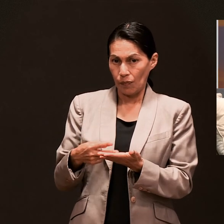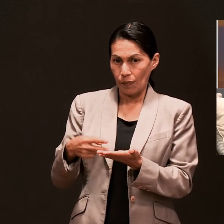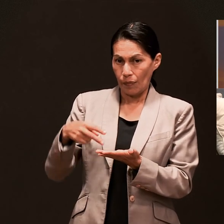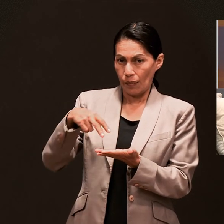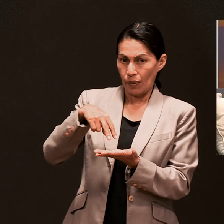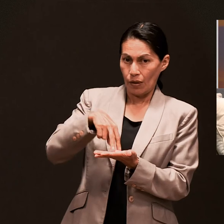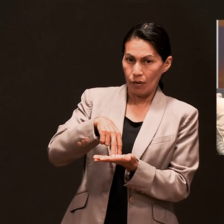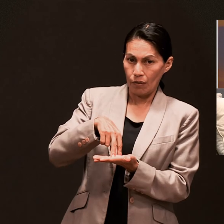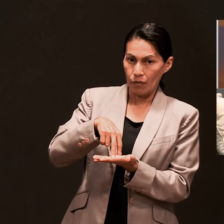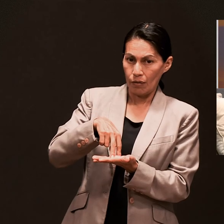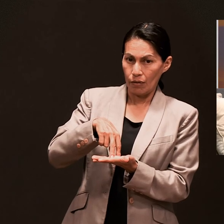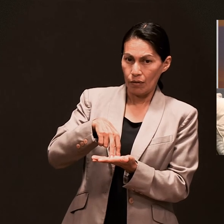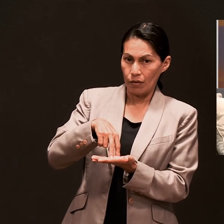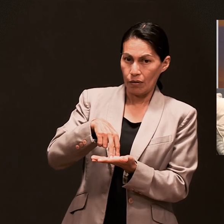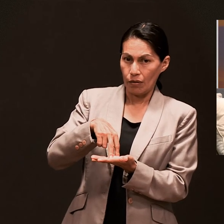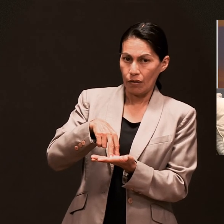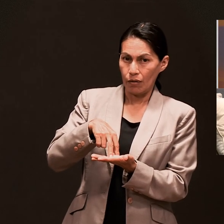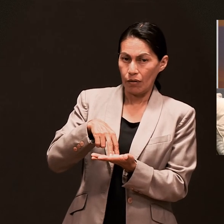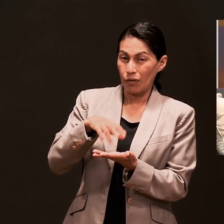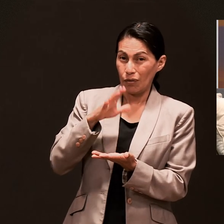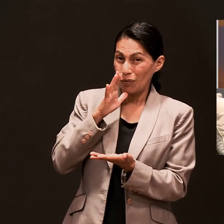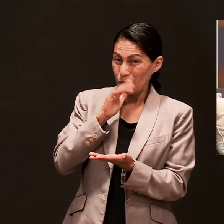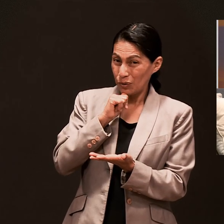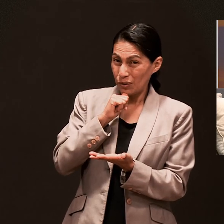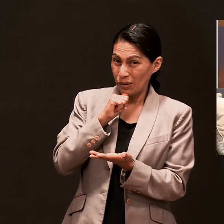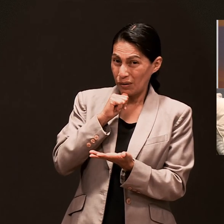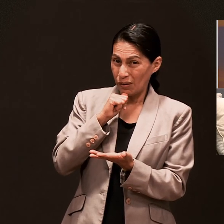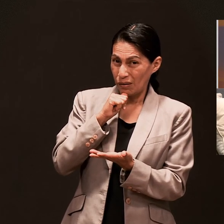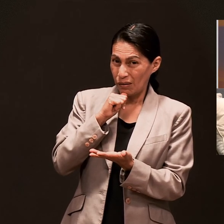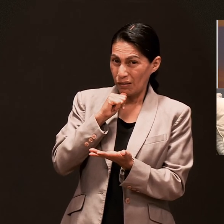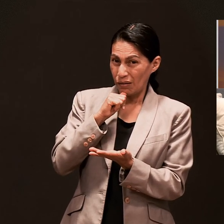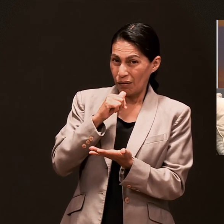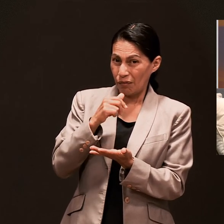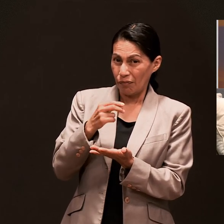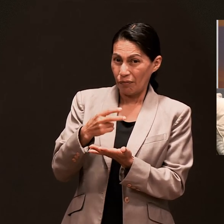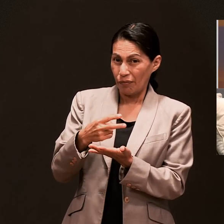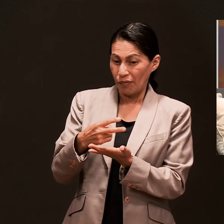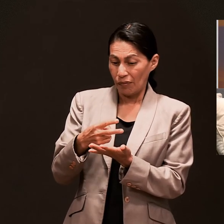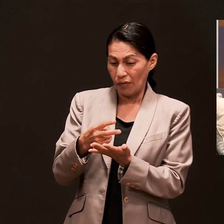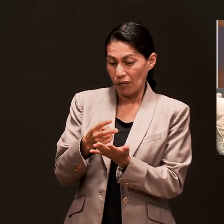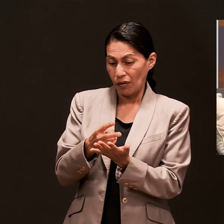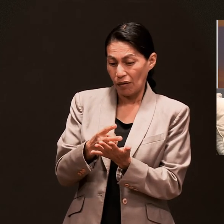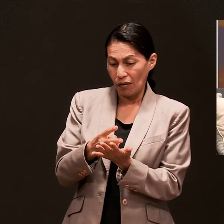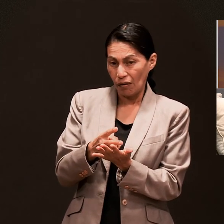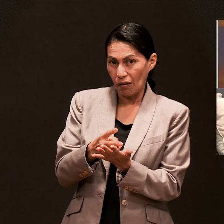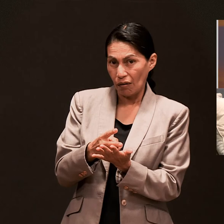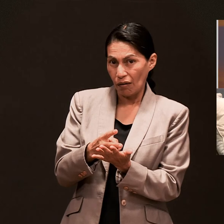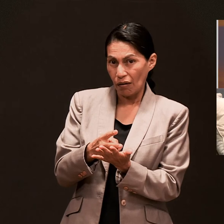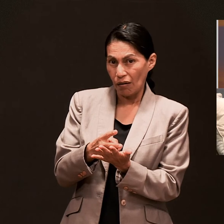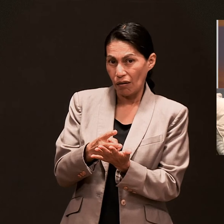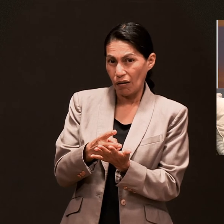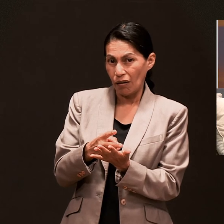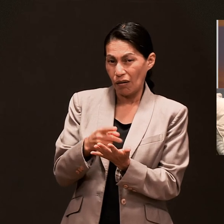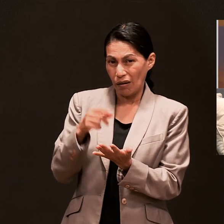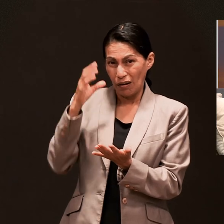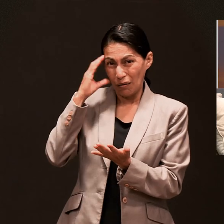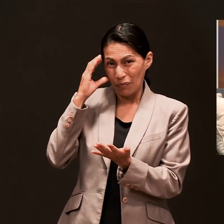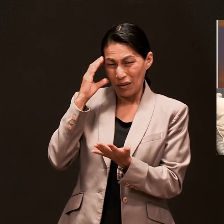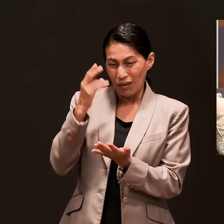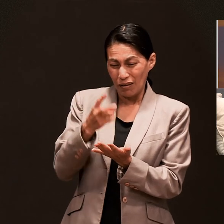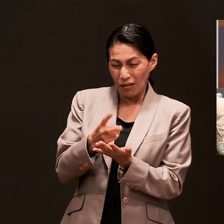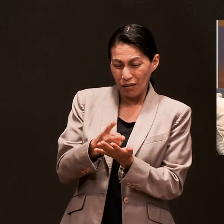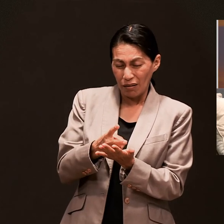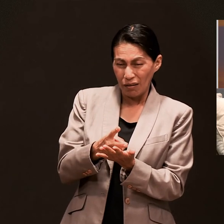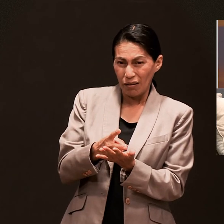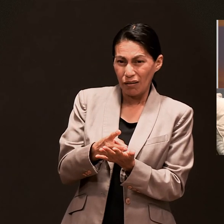tenía que pararme me quedé en diagonal en la cama ya no pude ya no pude hacerlo y